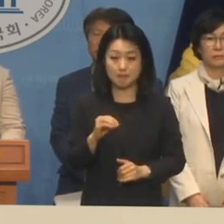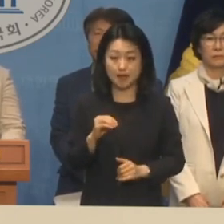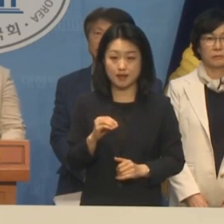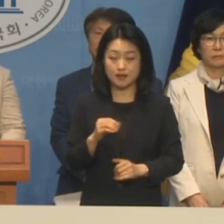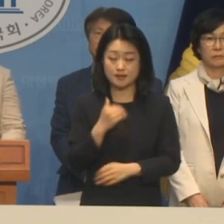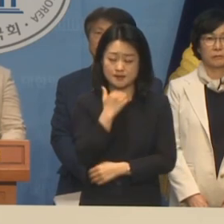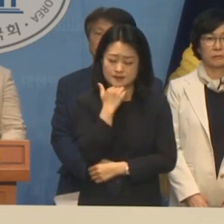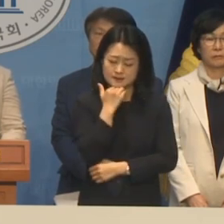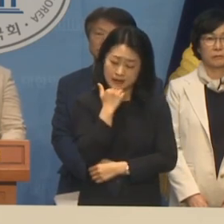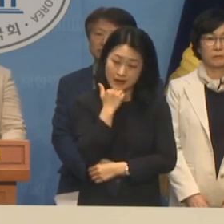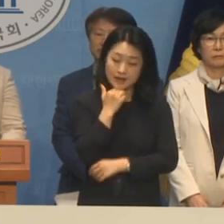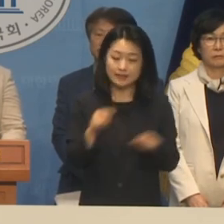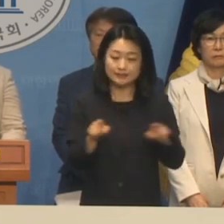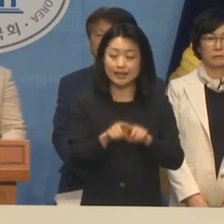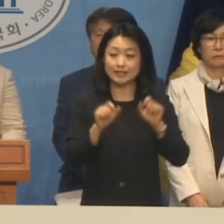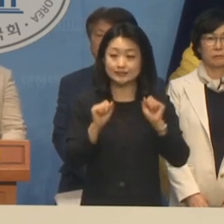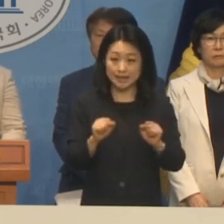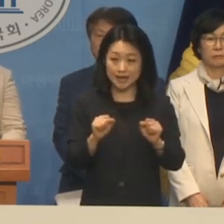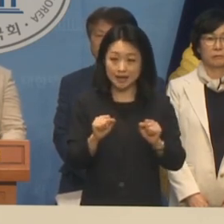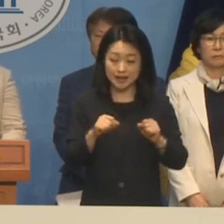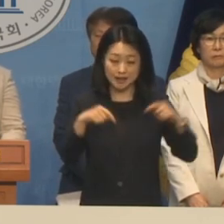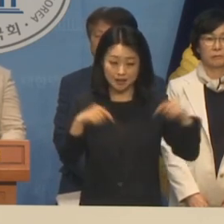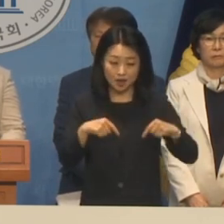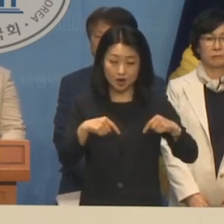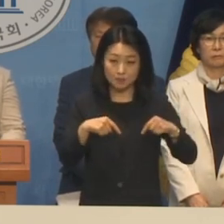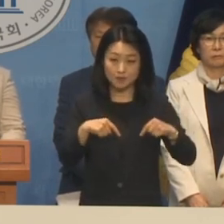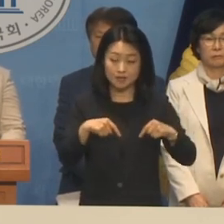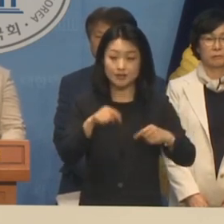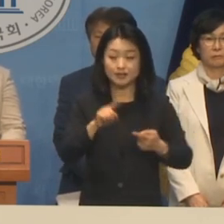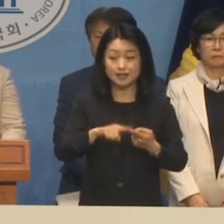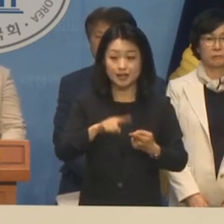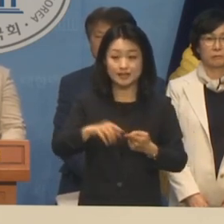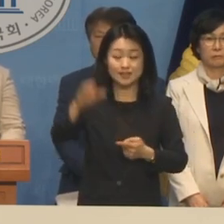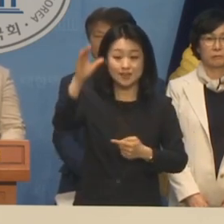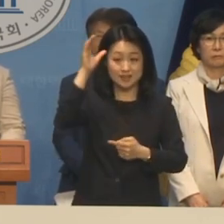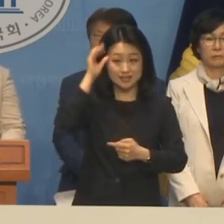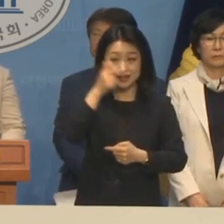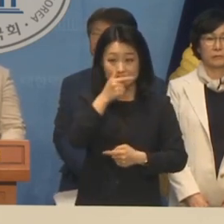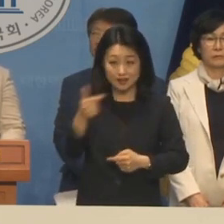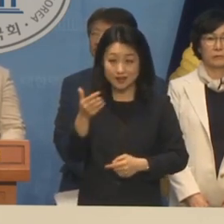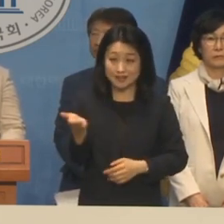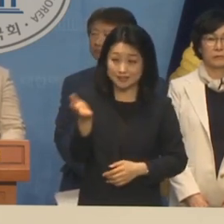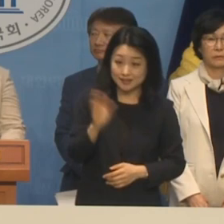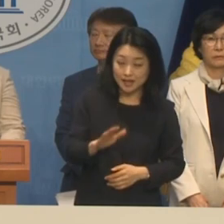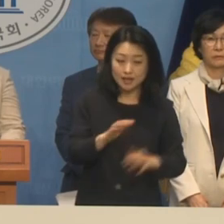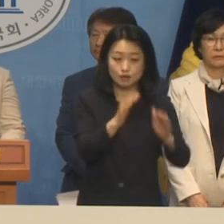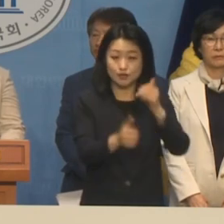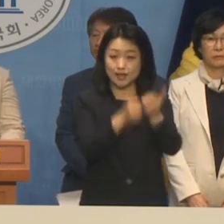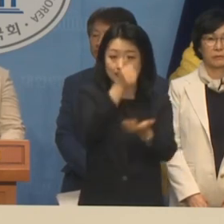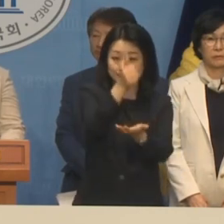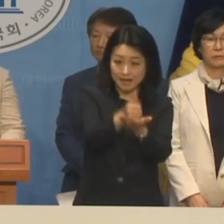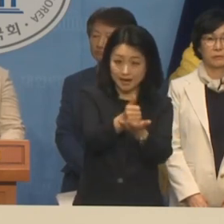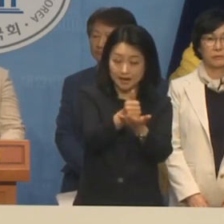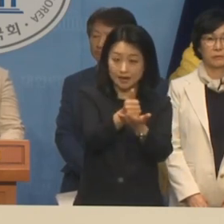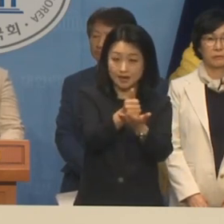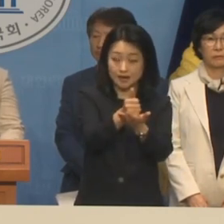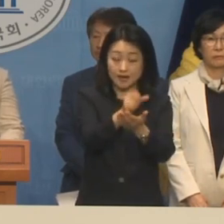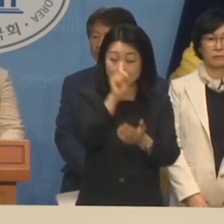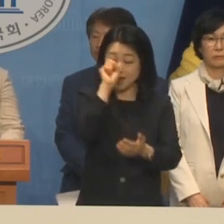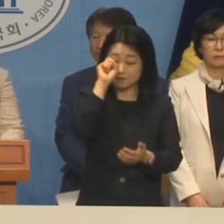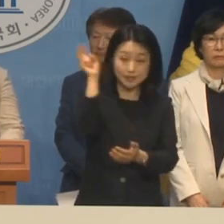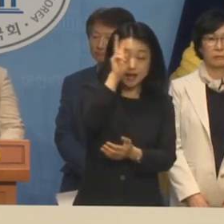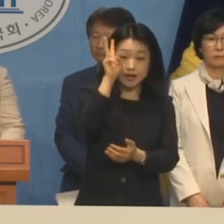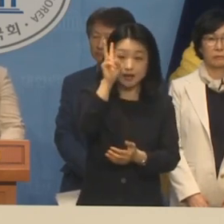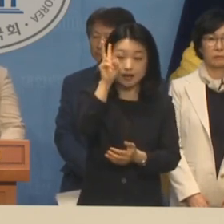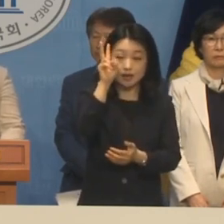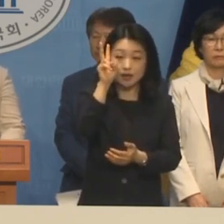오랜 염원인 상생협의권 도입을 기대하였다. 하지만 김진표 국회의장의